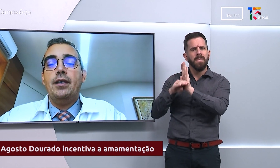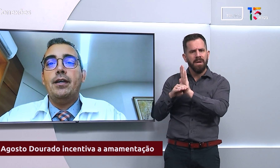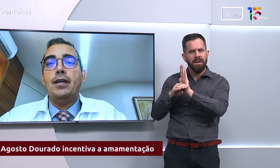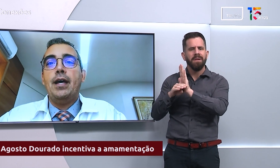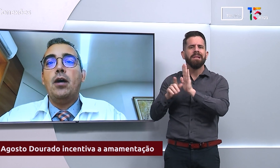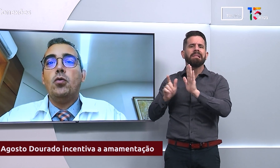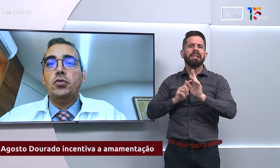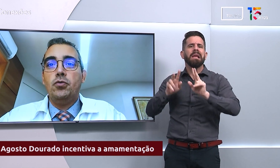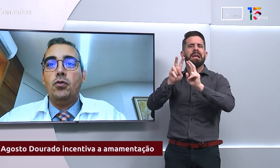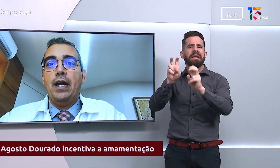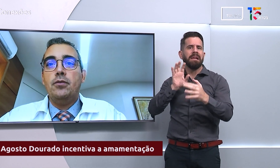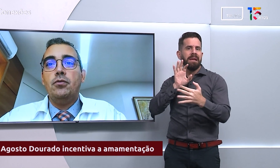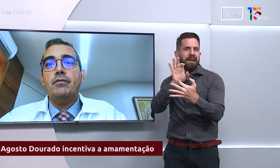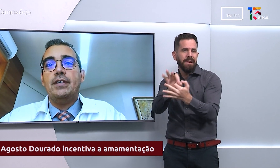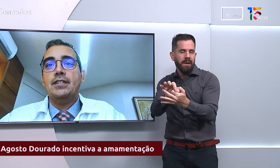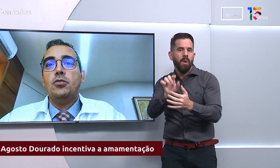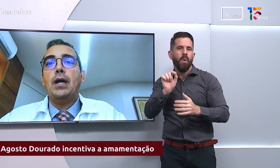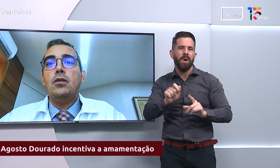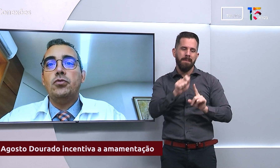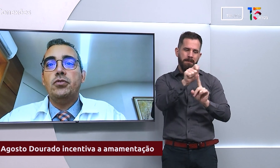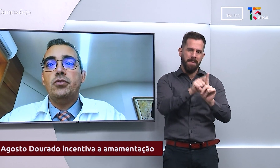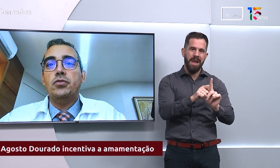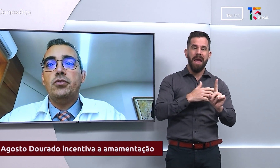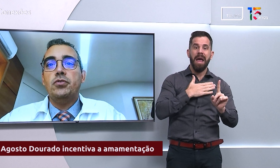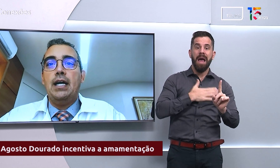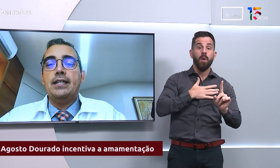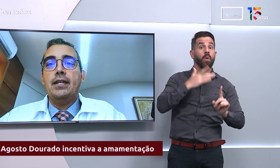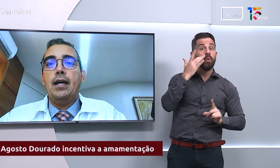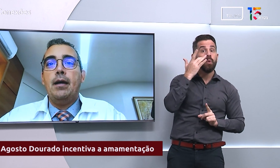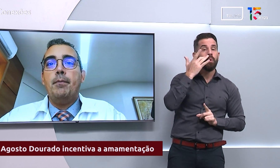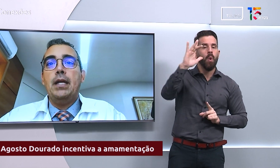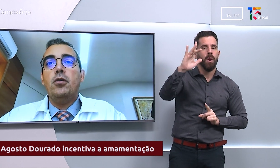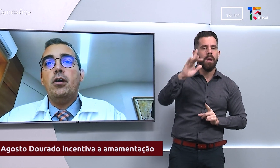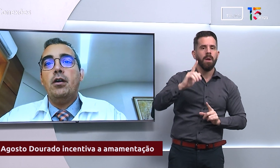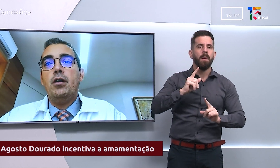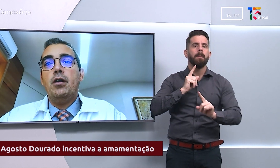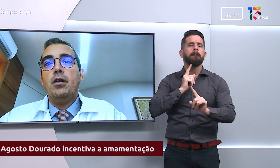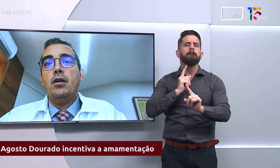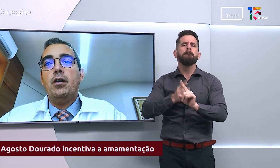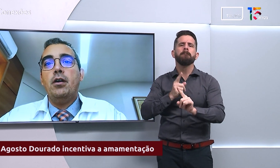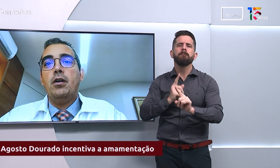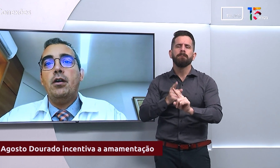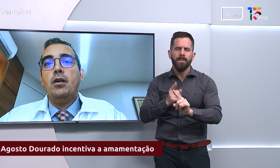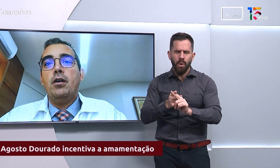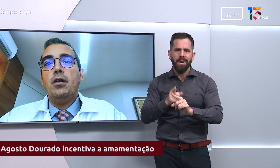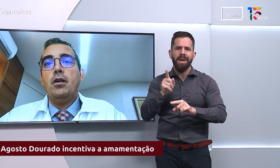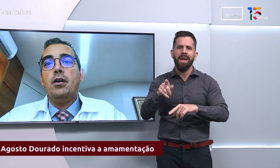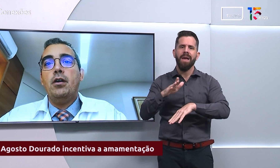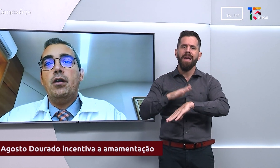temático aí, Agosto Dourado, fazendo uma alusão a ser a melhor